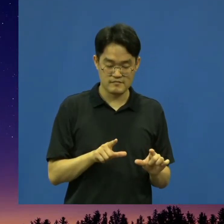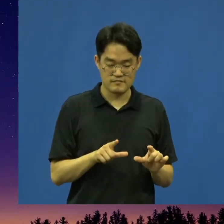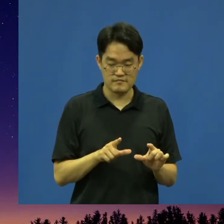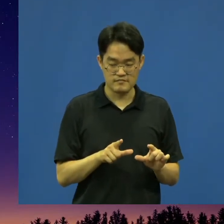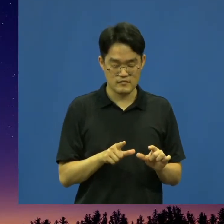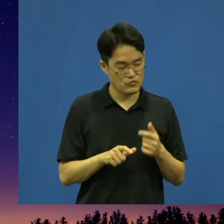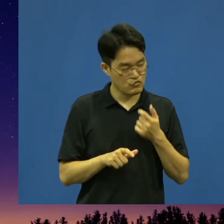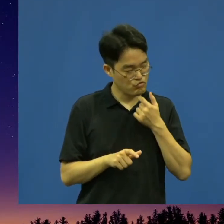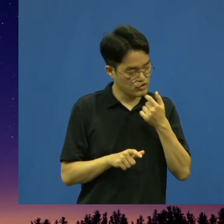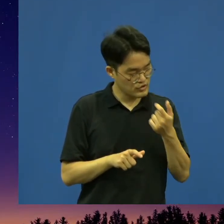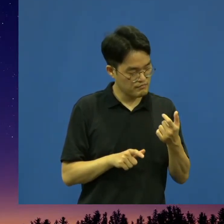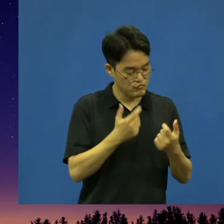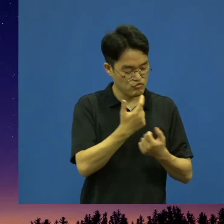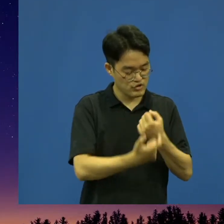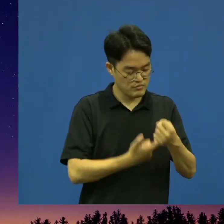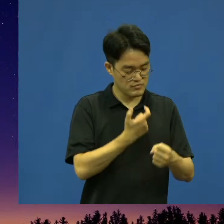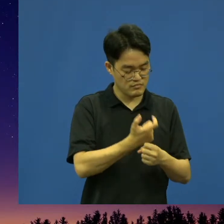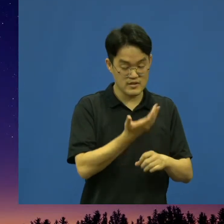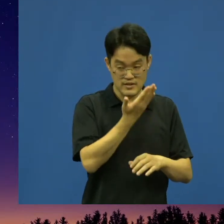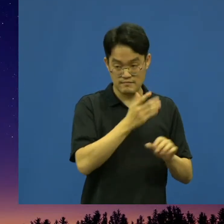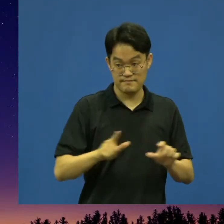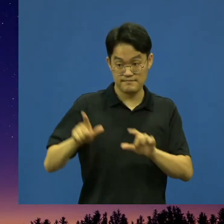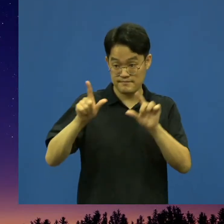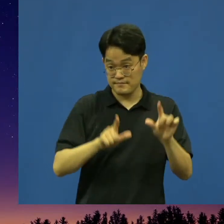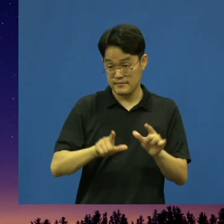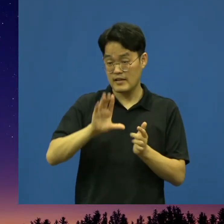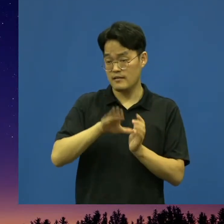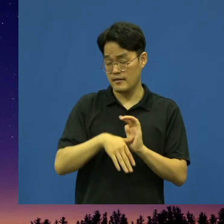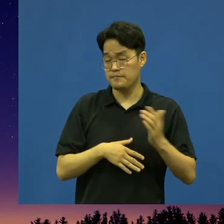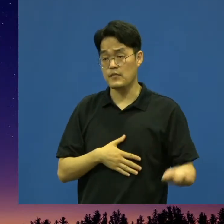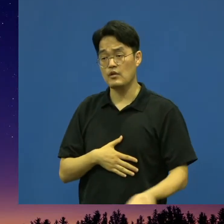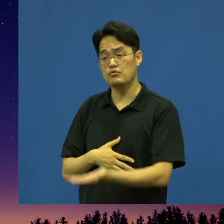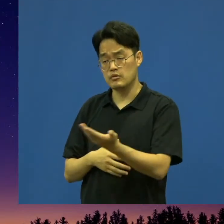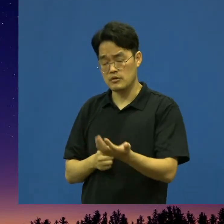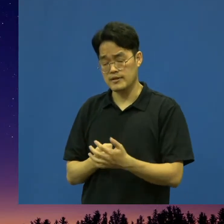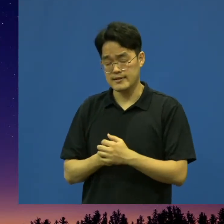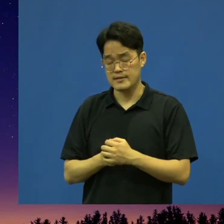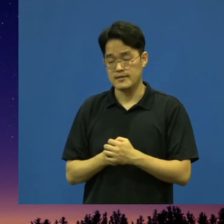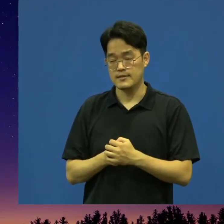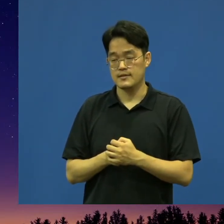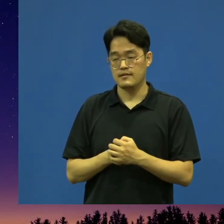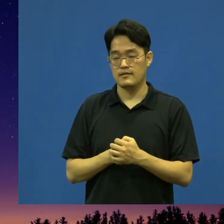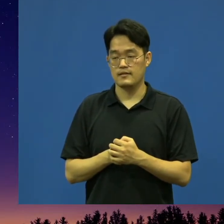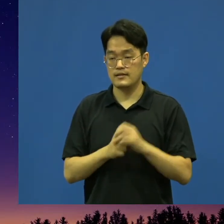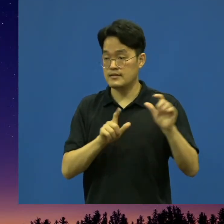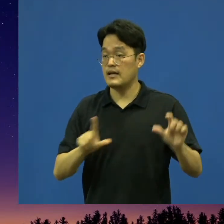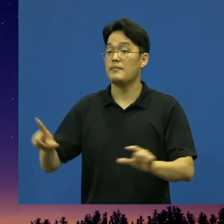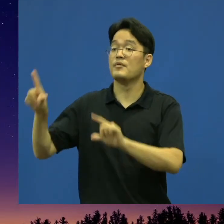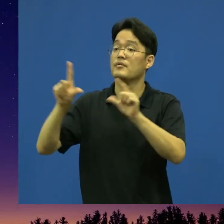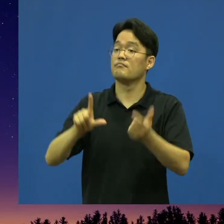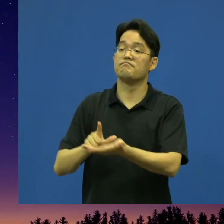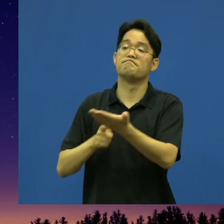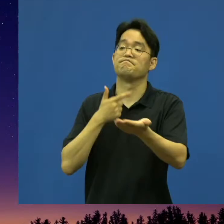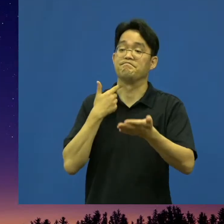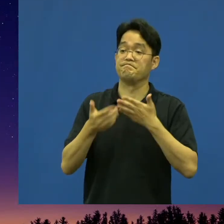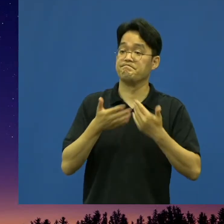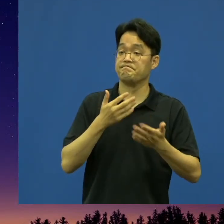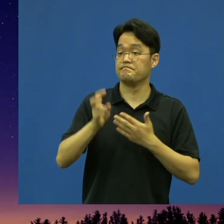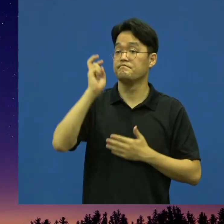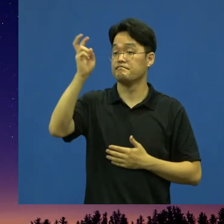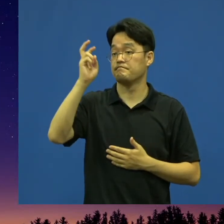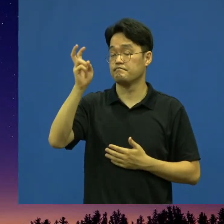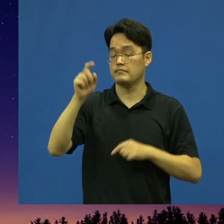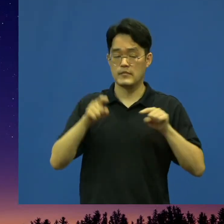사랑하는 여러분, 여러분들이 삶을 살아가면서 한 번씩 경험해 보셨겠지만 한 번씩 이